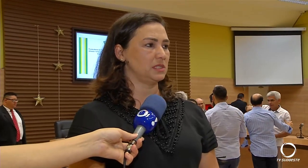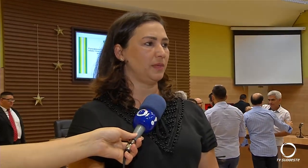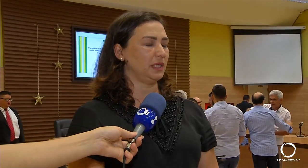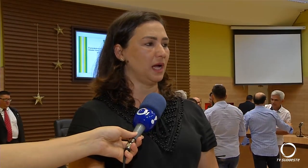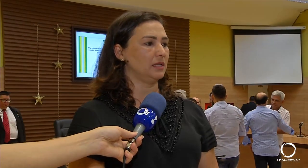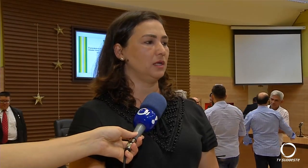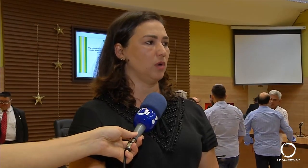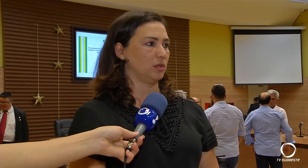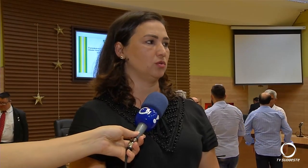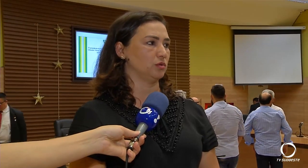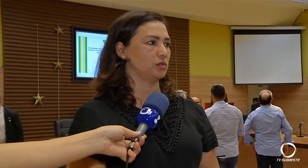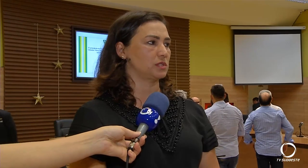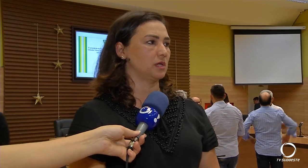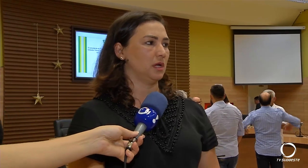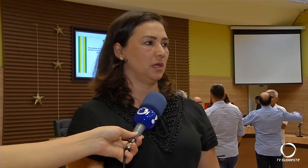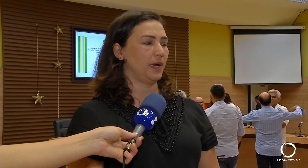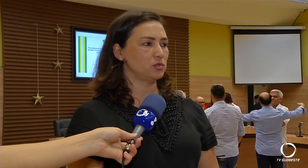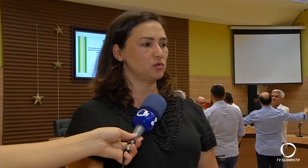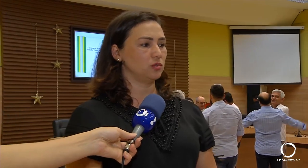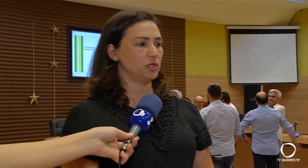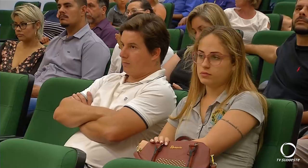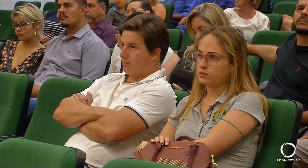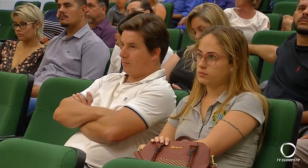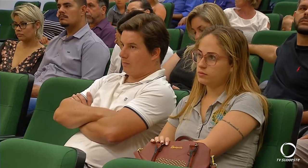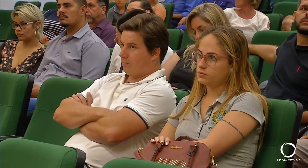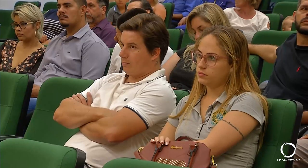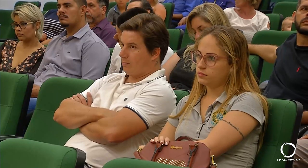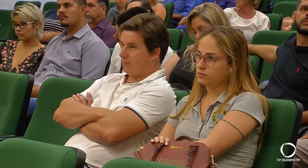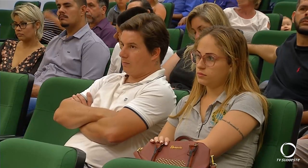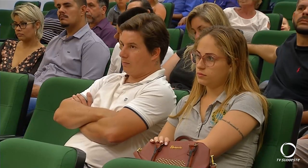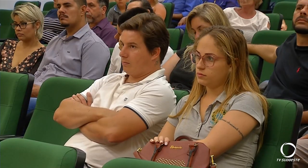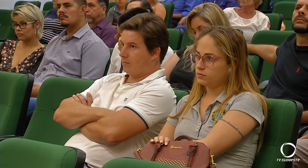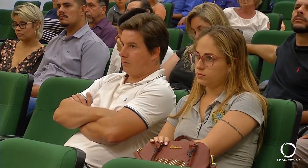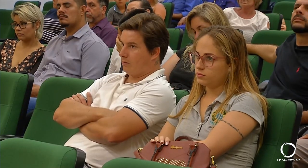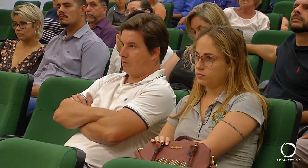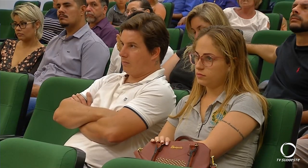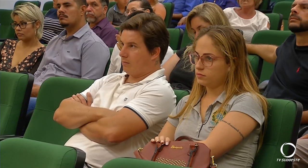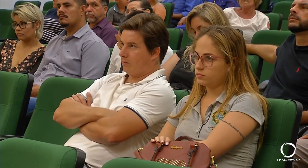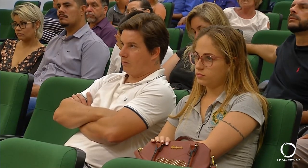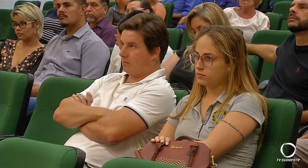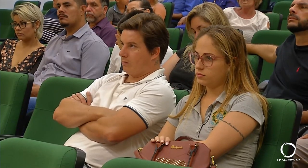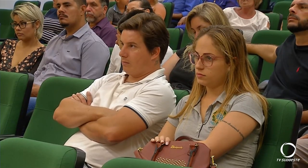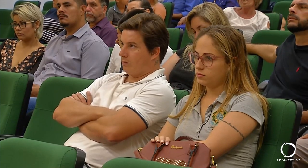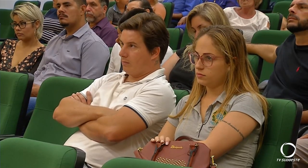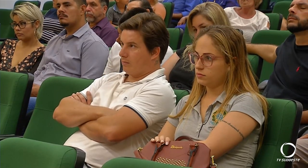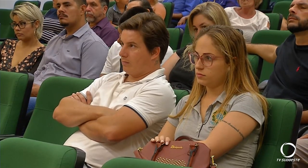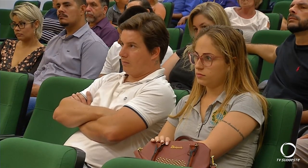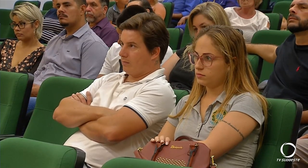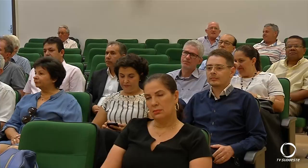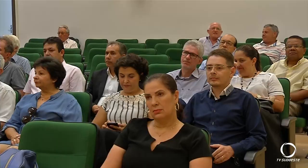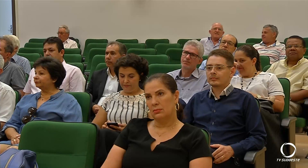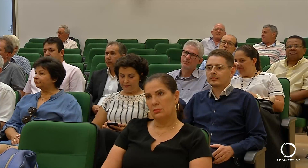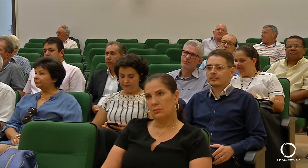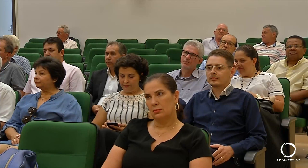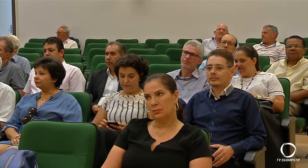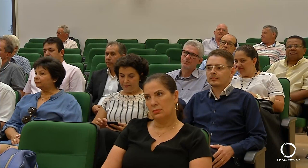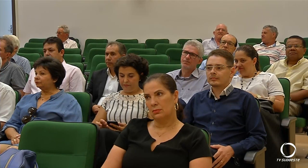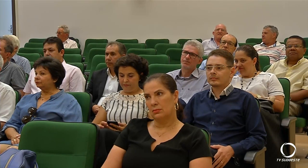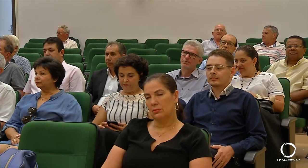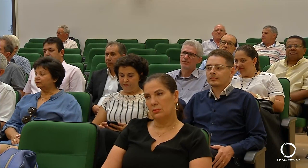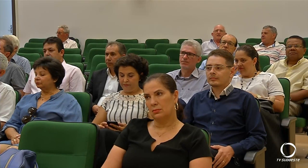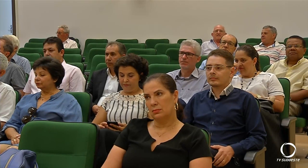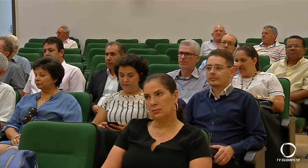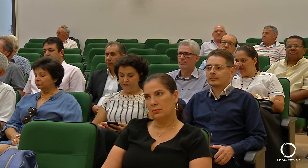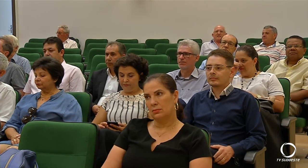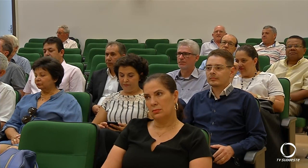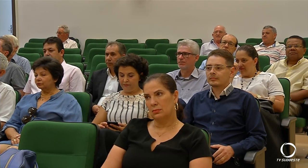de uma acessibilidade igual a todos. E para o surdo isso foi muito importante. A inclusão social está aí, na escola, no trabalho,